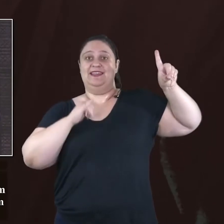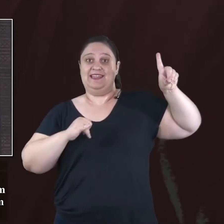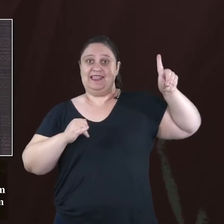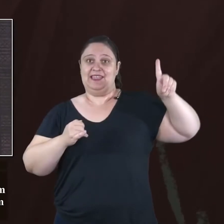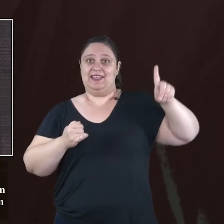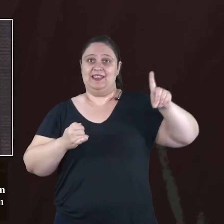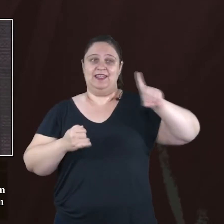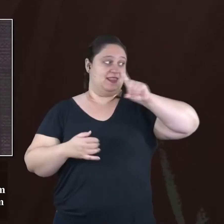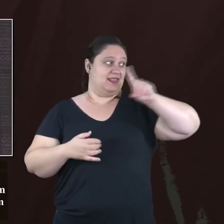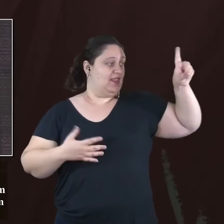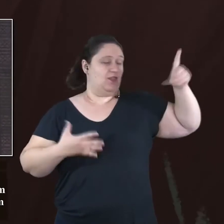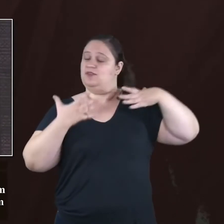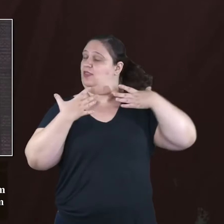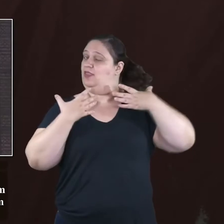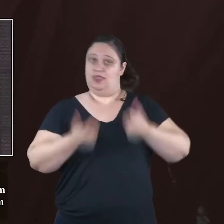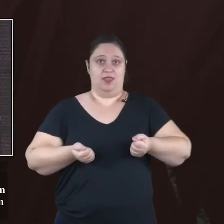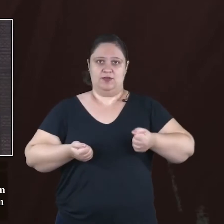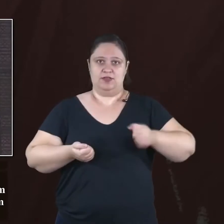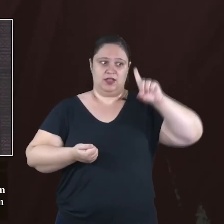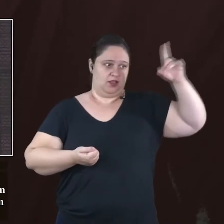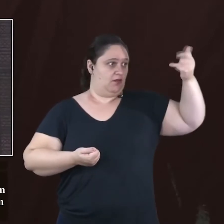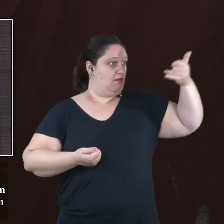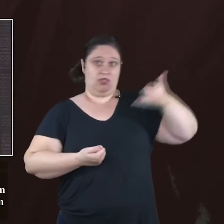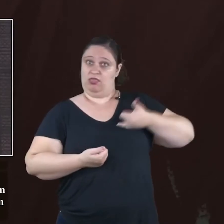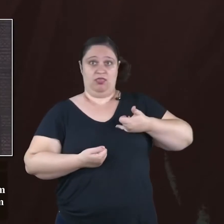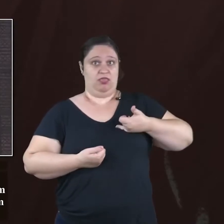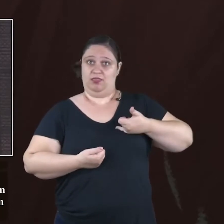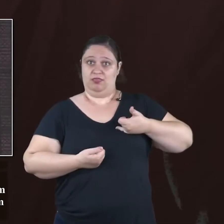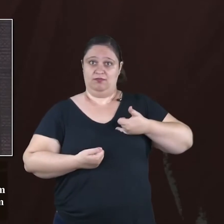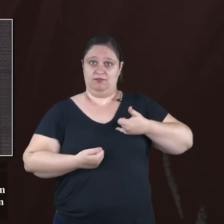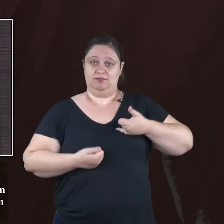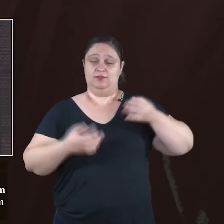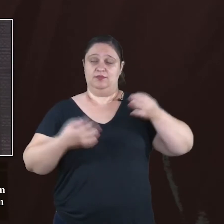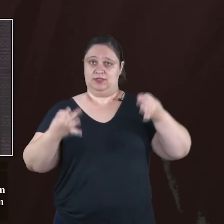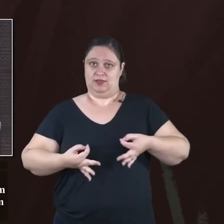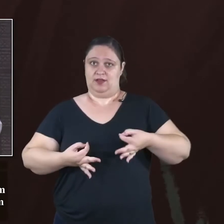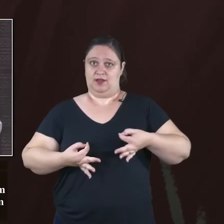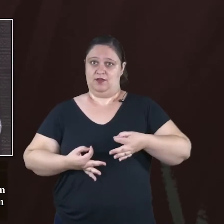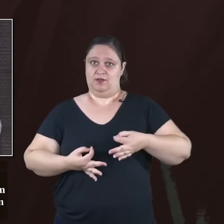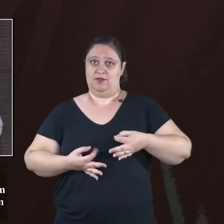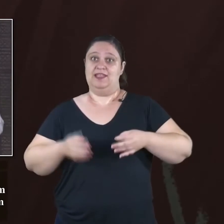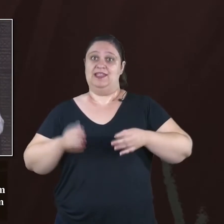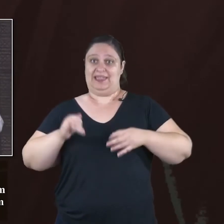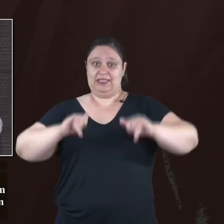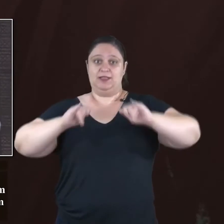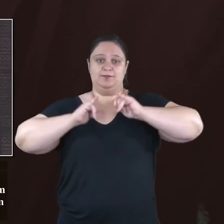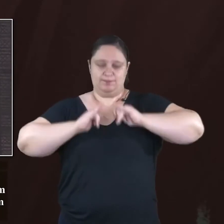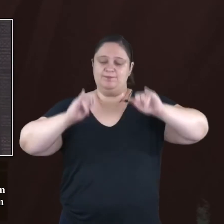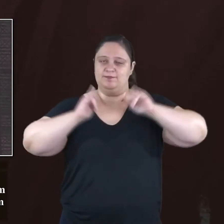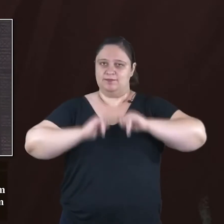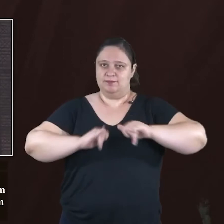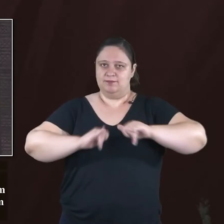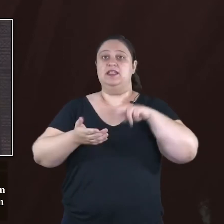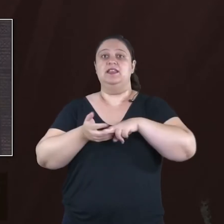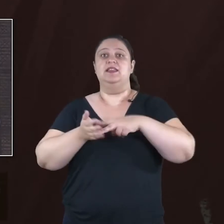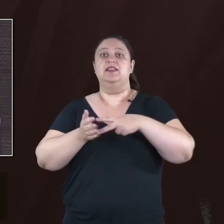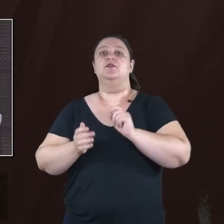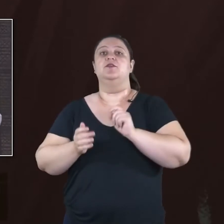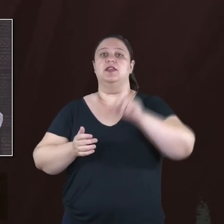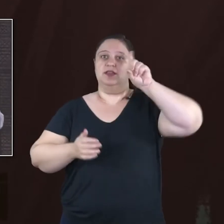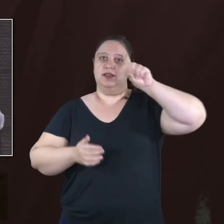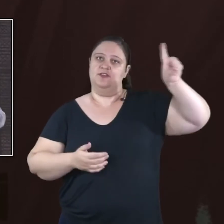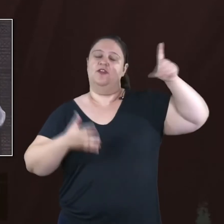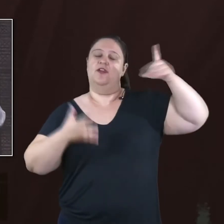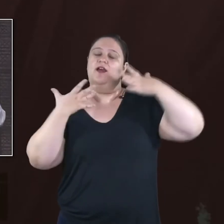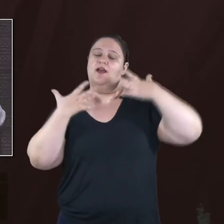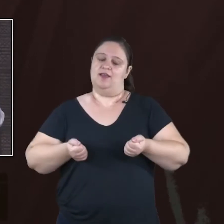não aprova, Deus não nos usa, pode ter certeza. A verdade é que nunca usamos de